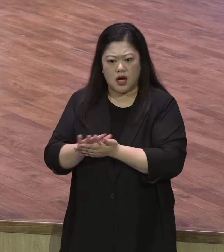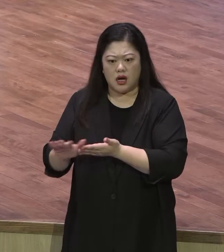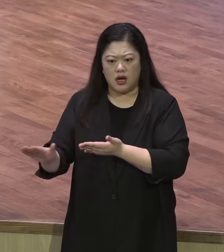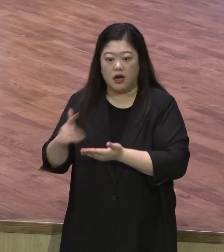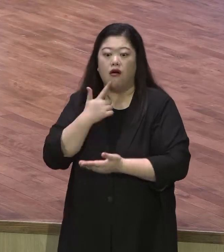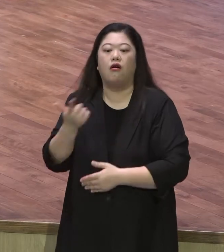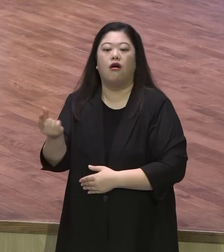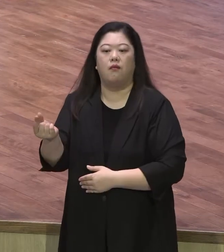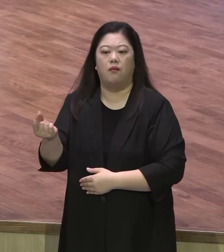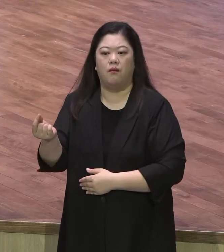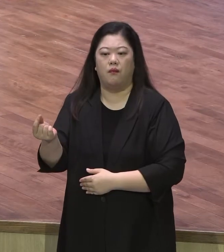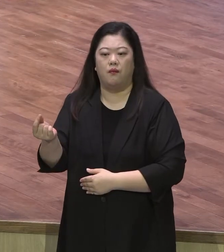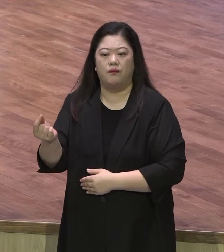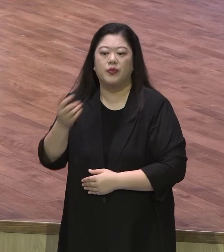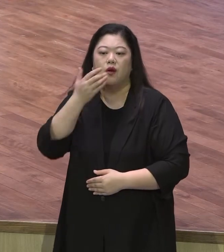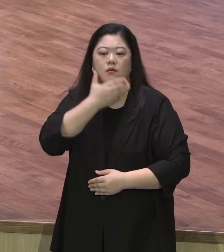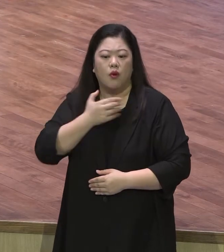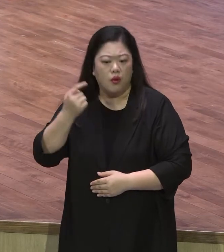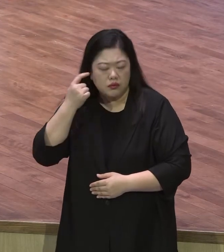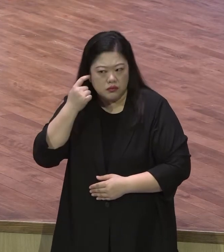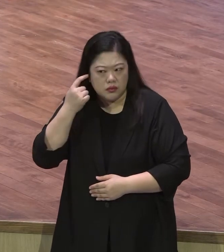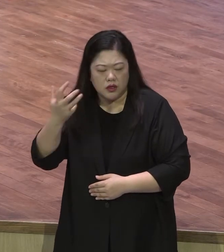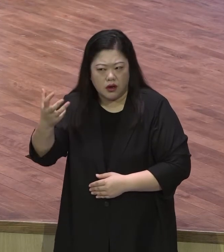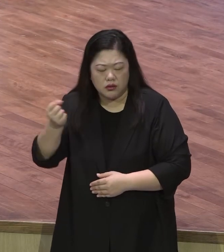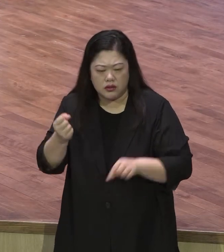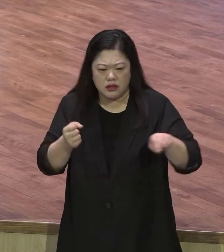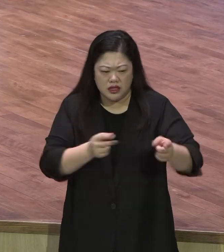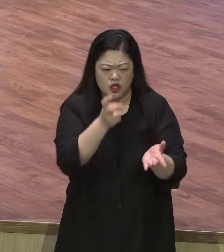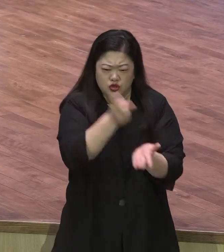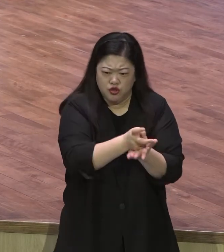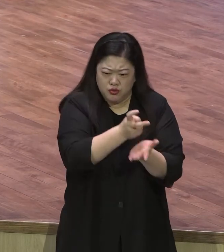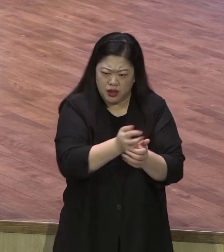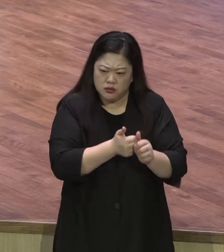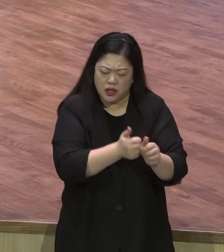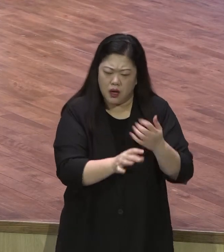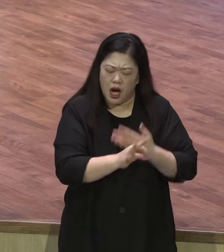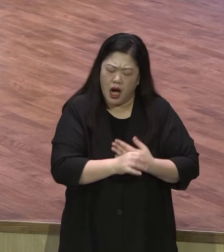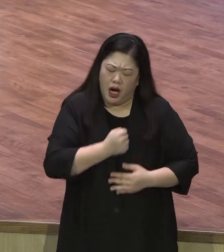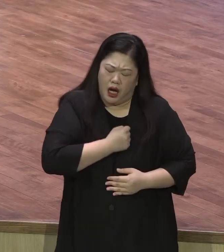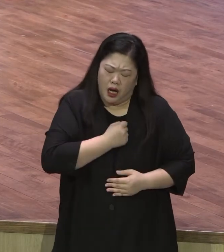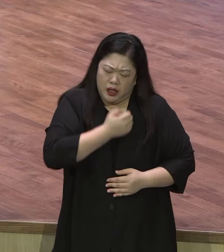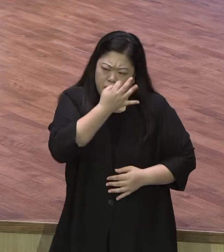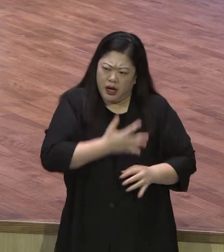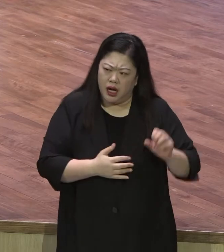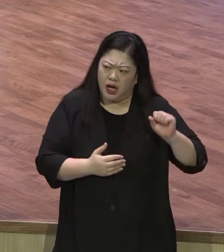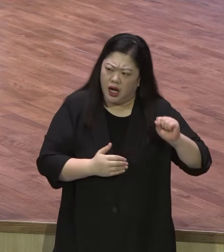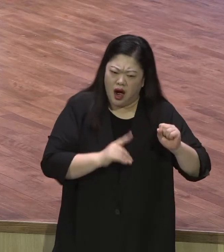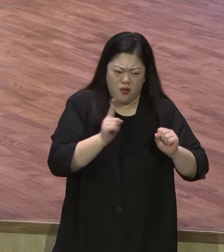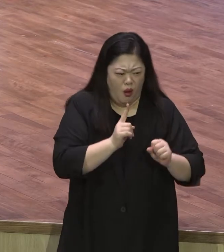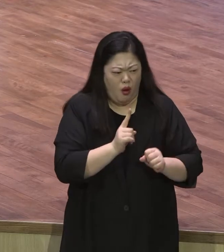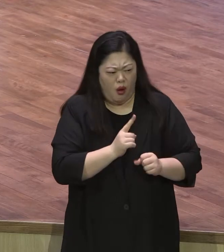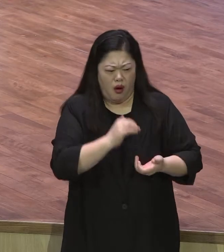가지고 아 복음은 사람을 자유케 하는 것이구나 그렇게 깨닫을 거예요.